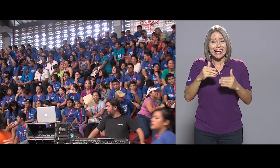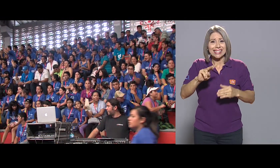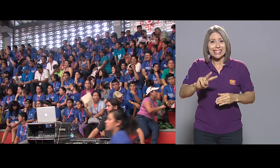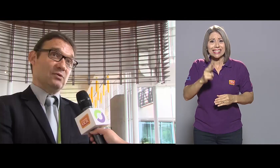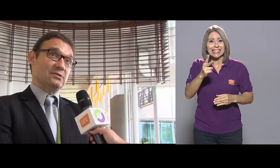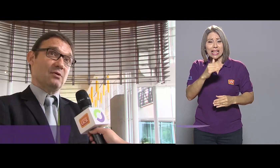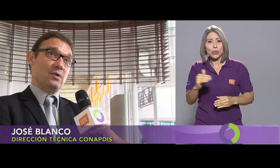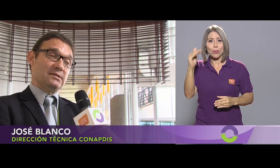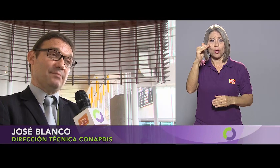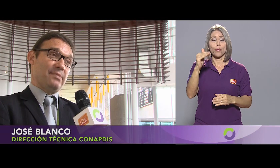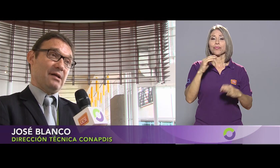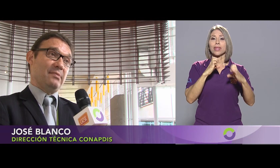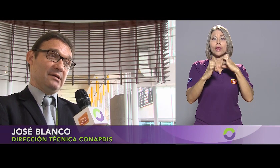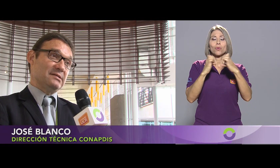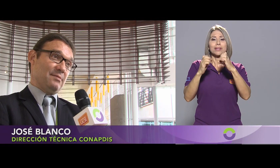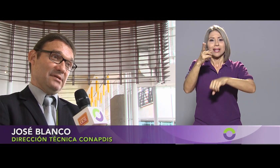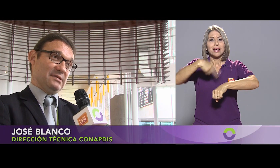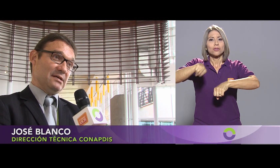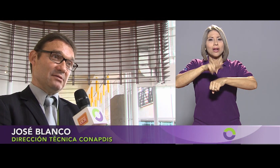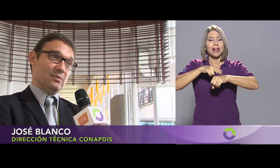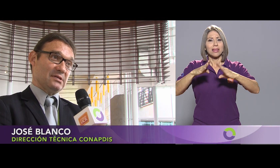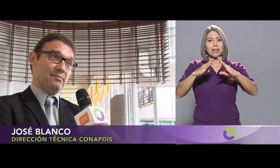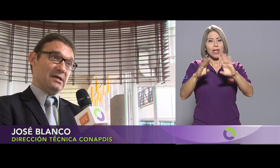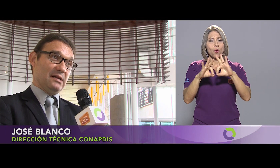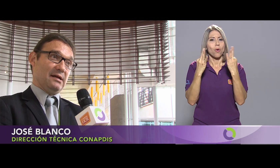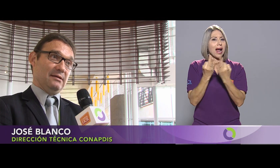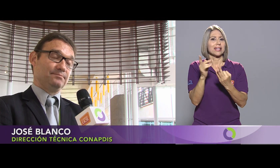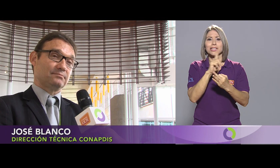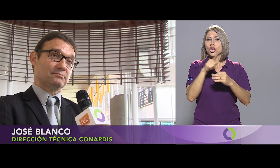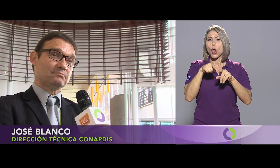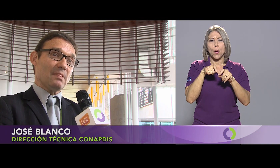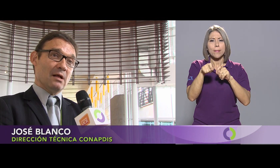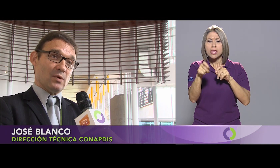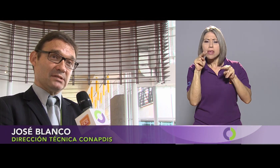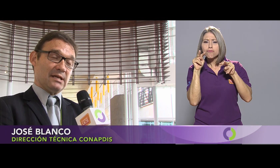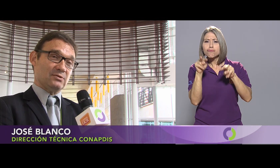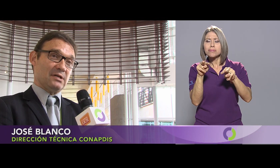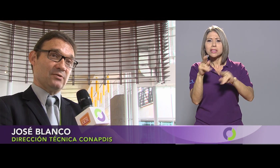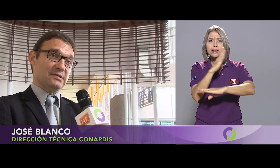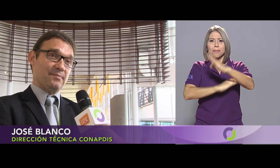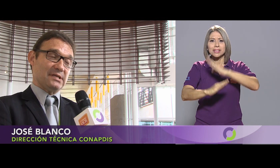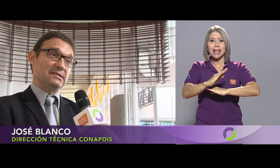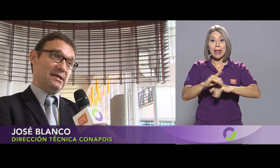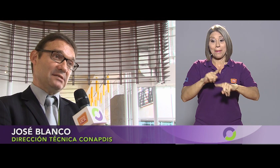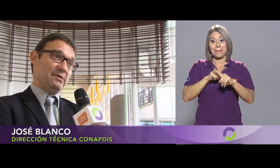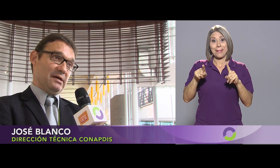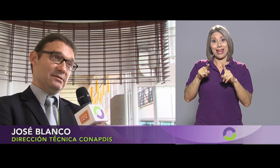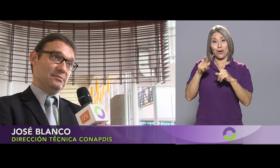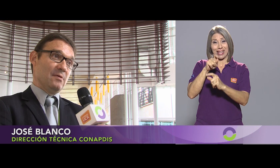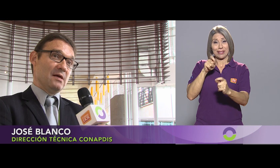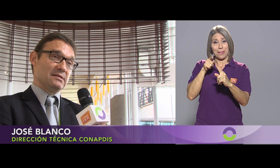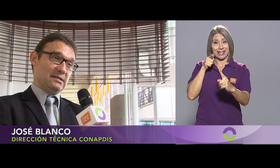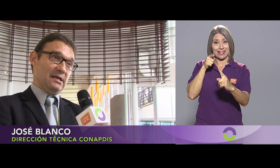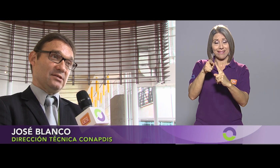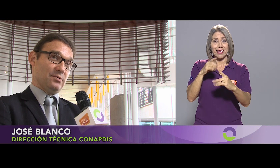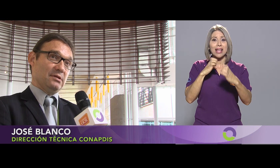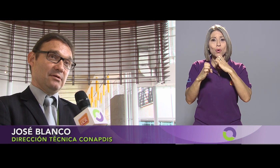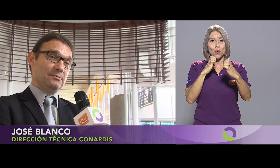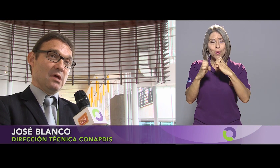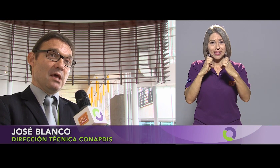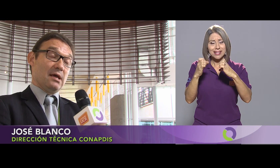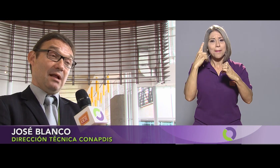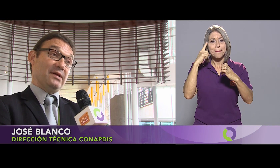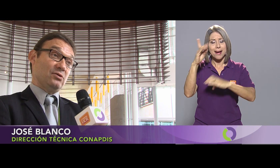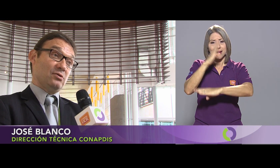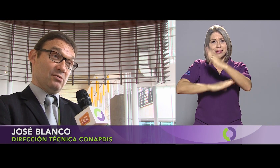encuesta nacional de hogares no es una encuesta para medir discapacidad, es una encuesta más general. La encuesta nacional sobre discapacidad sí es para eso, sí tiene ese